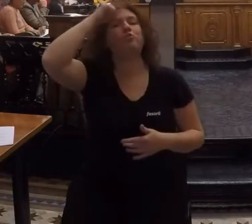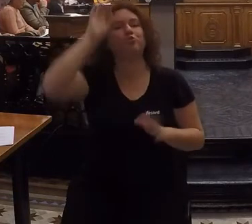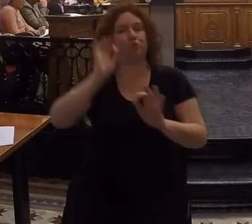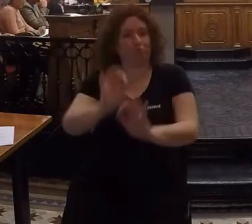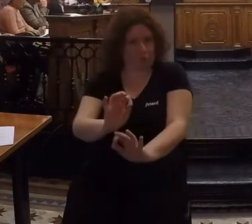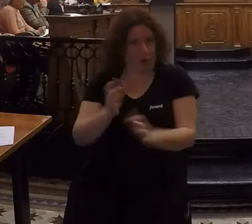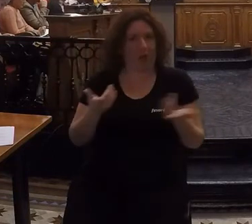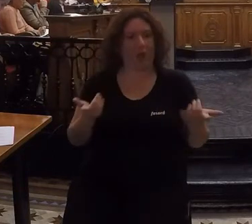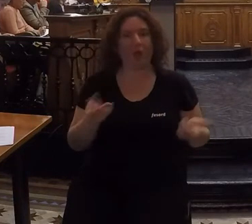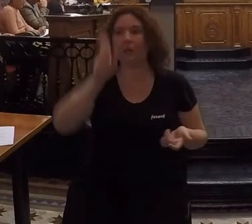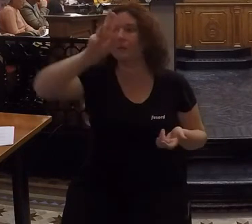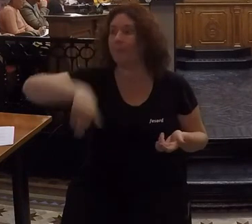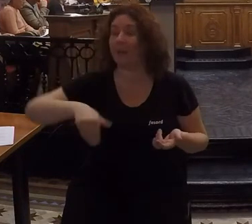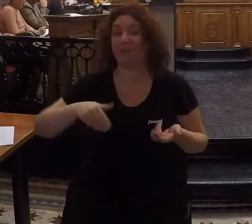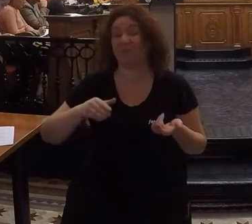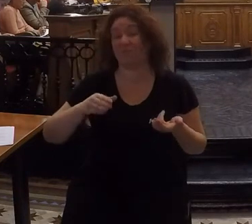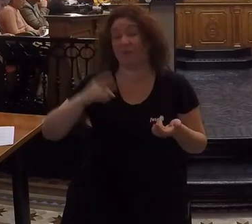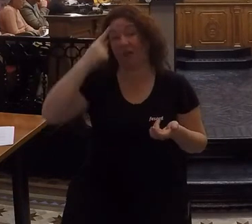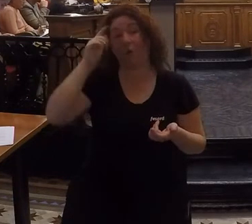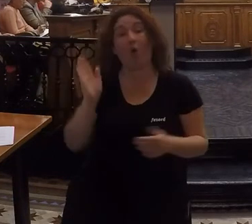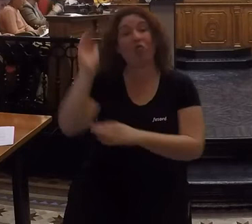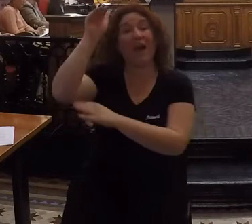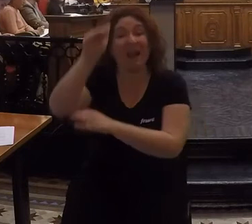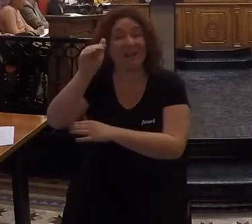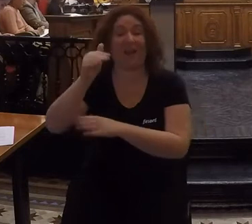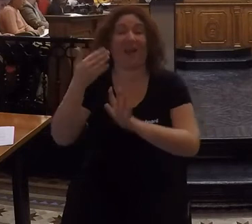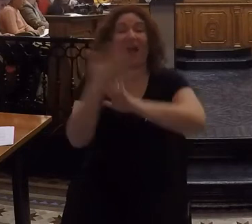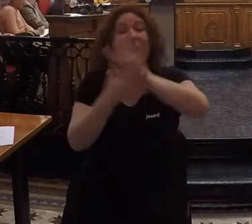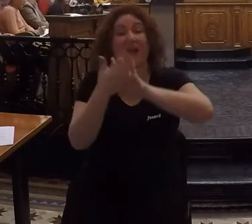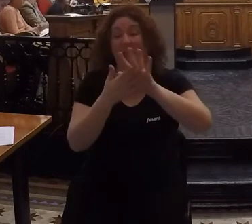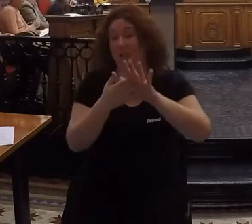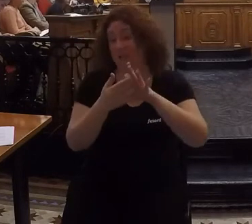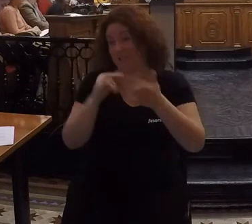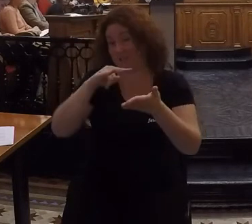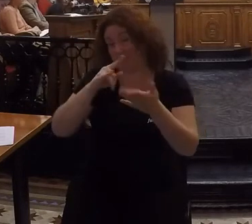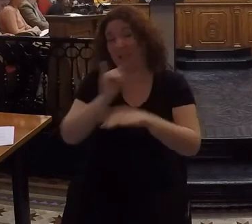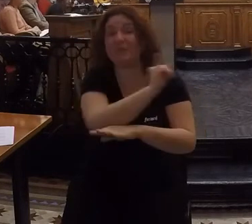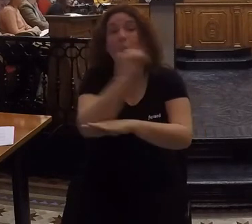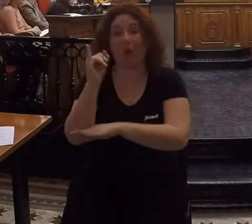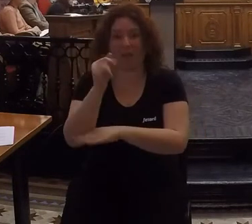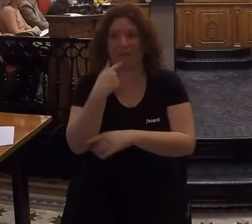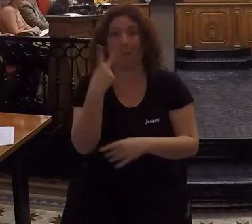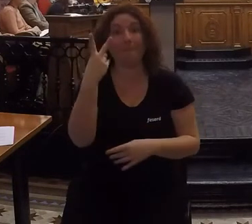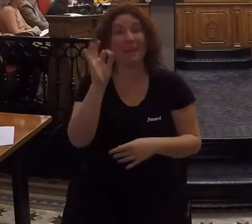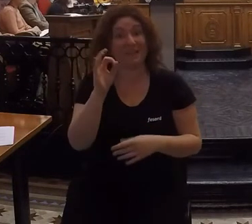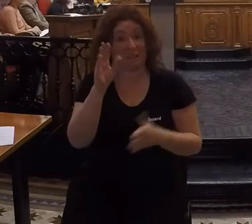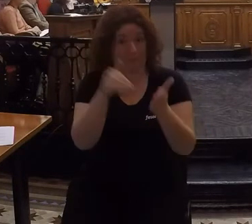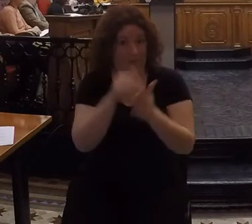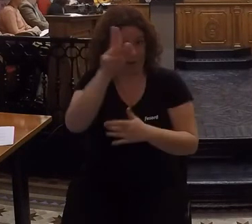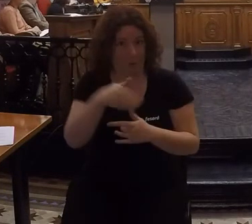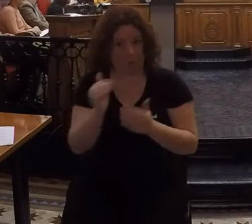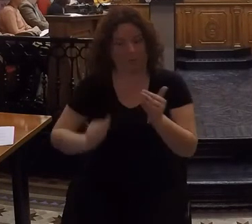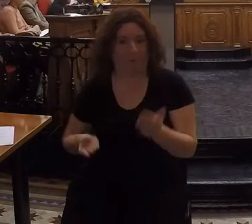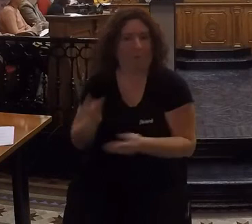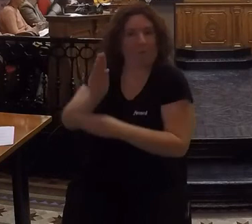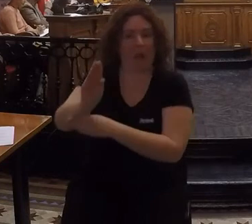la concejalía, que alguien nos explicará, de relaciones institucionales, que sube en más de 20.000 euros su partida, no sabemos muy bien